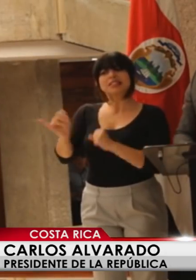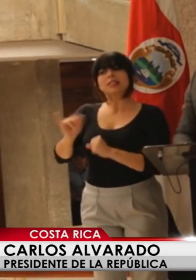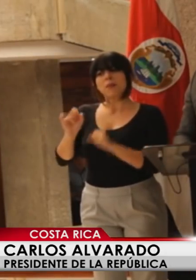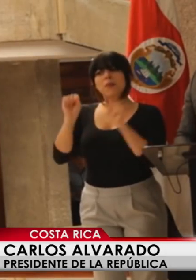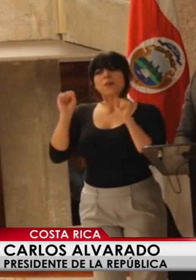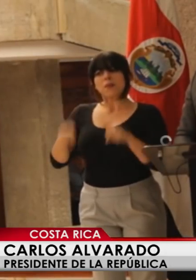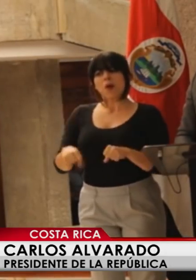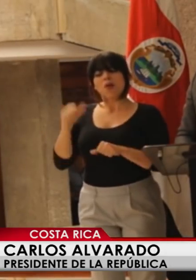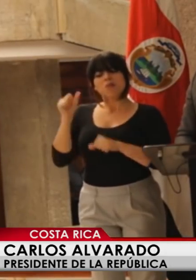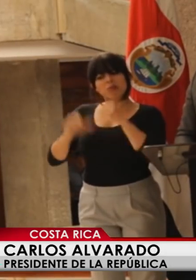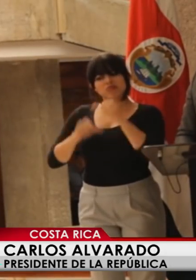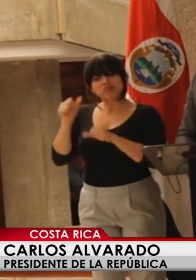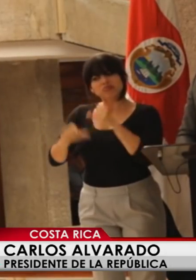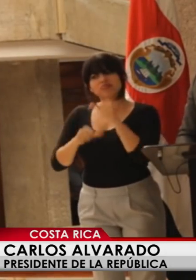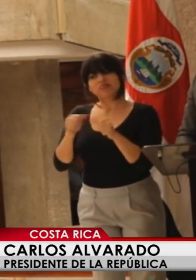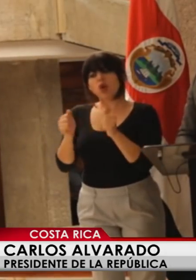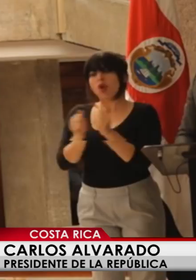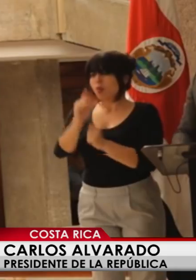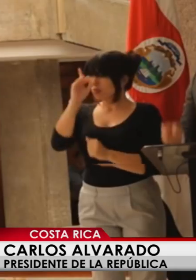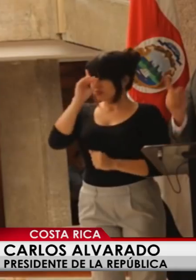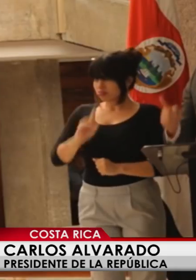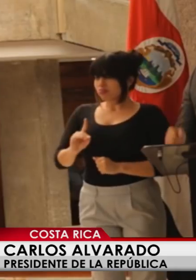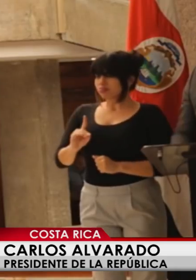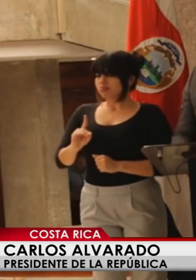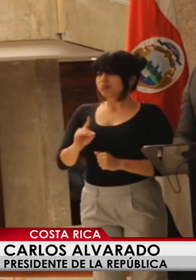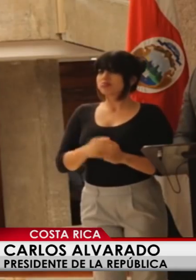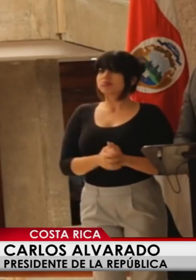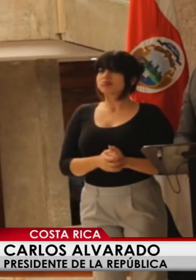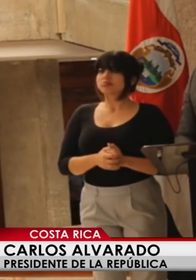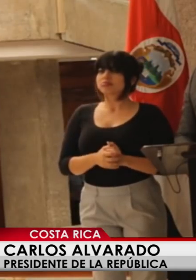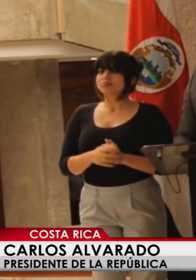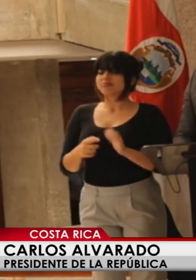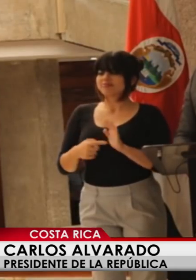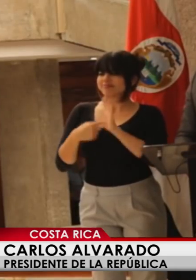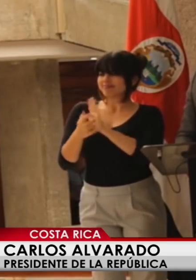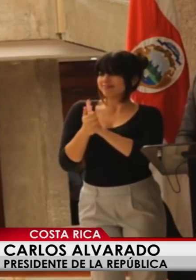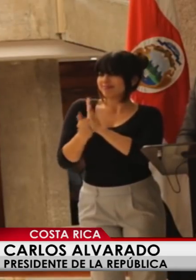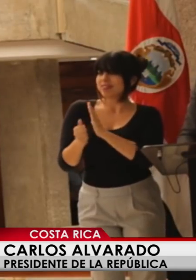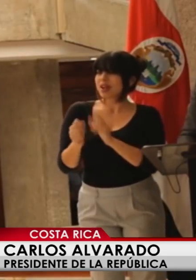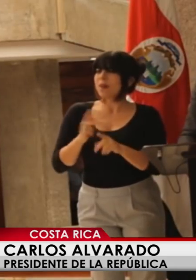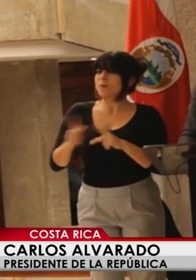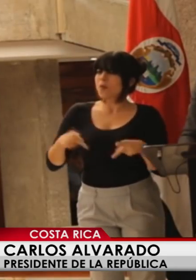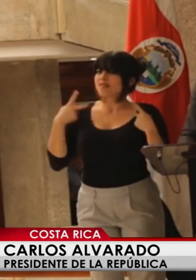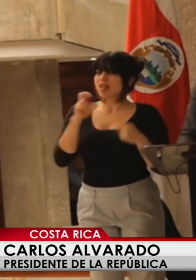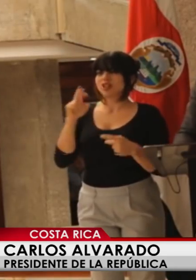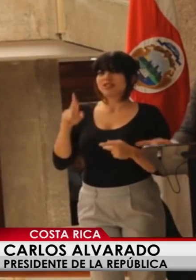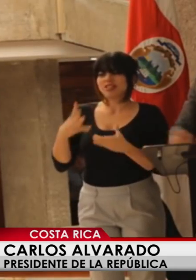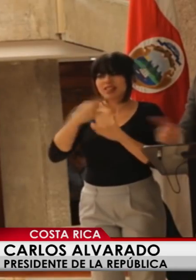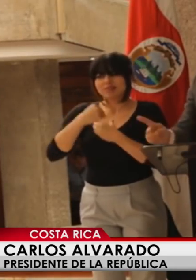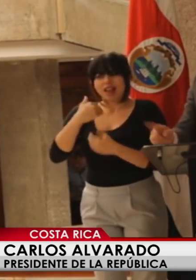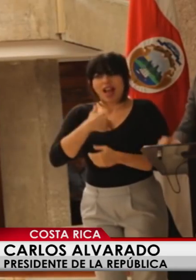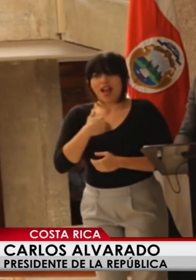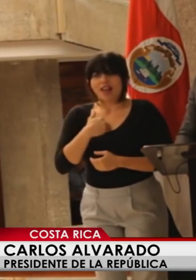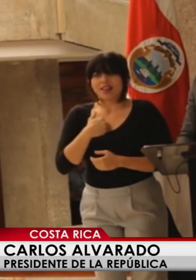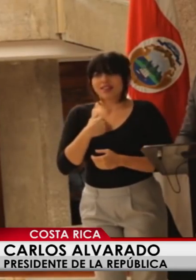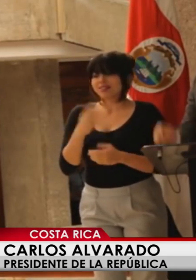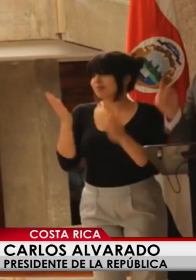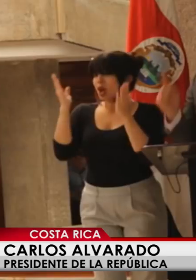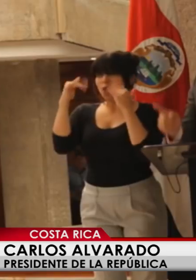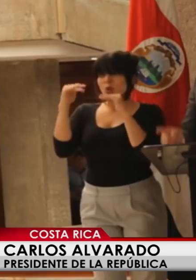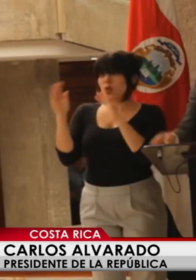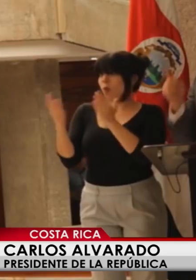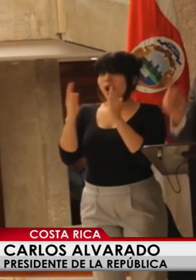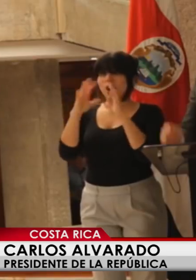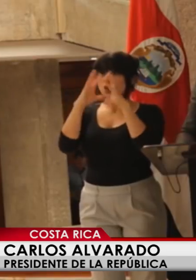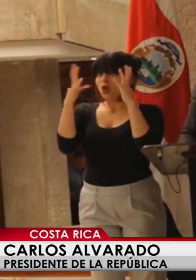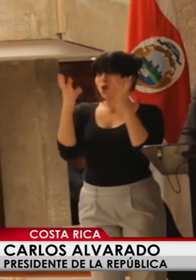podremos salir adelante con dignidad, sacando esa casta pura vida que tiene Costa Rica, que no tiene comparación en el